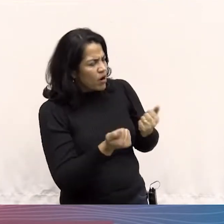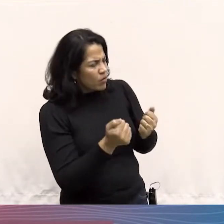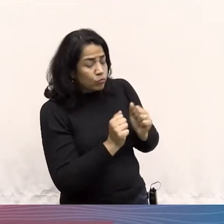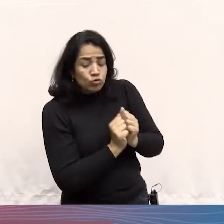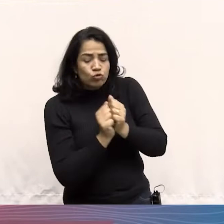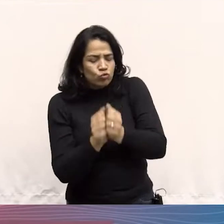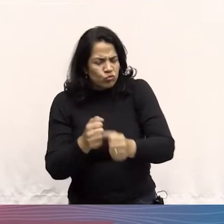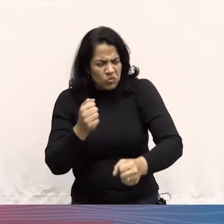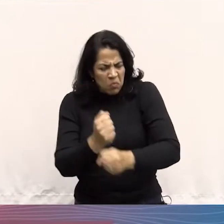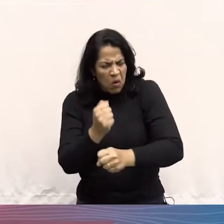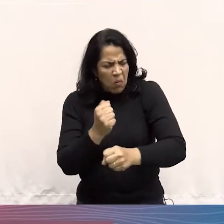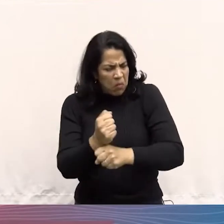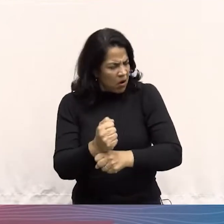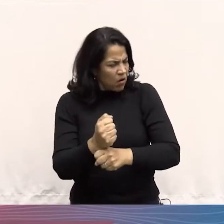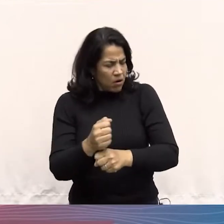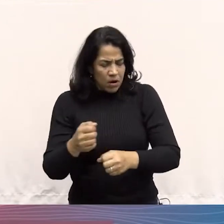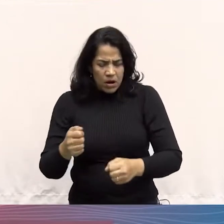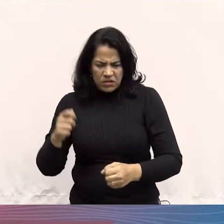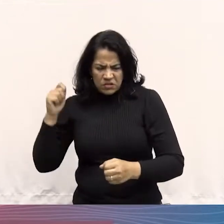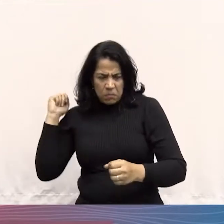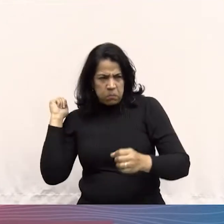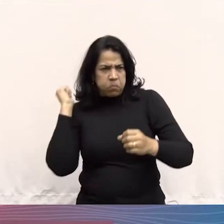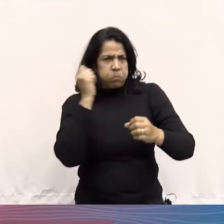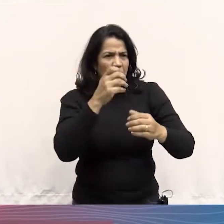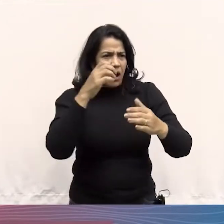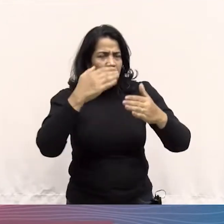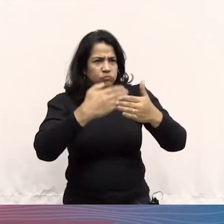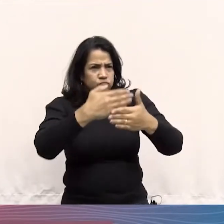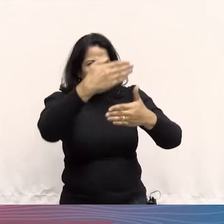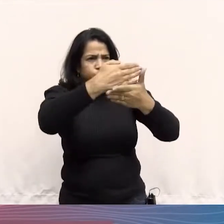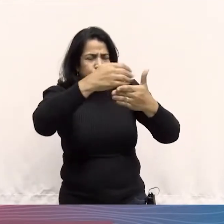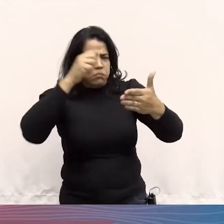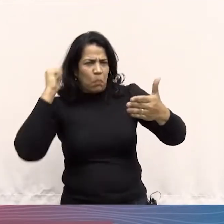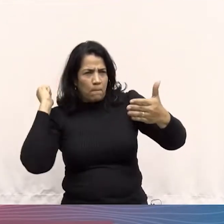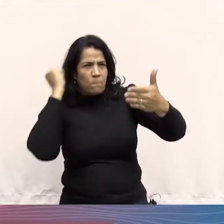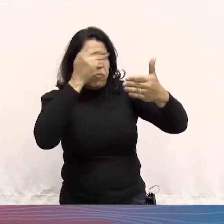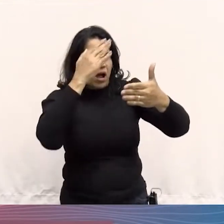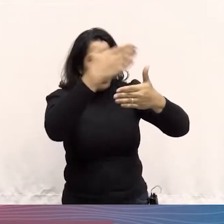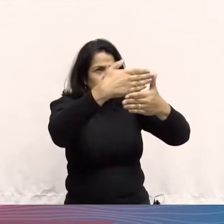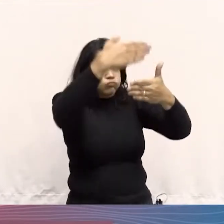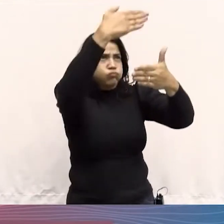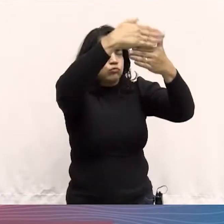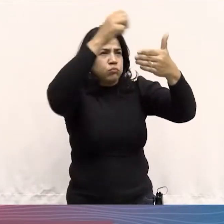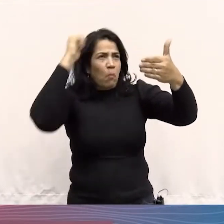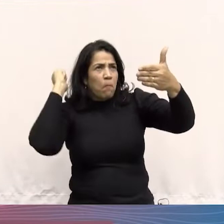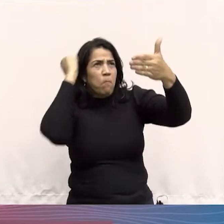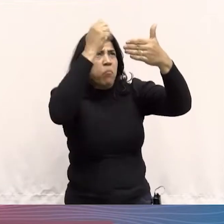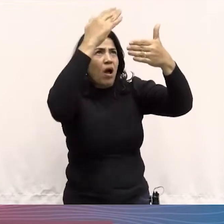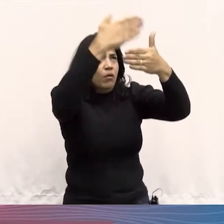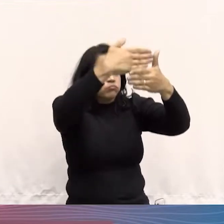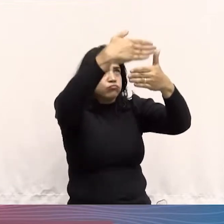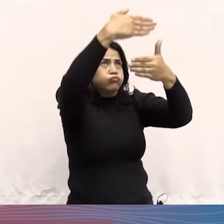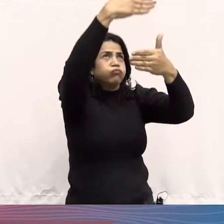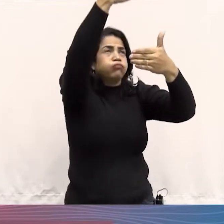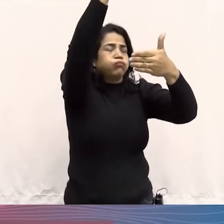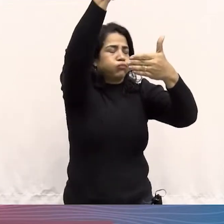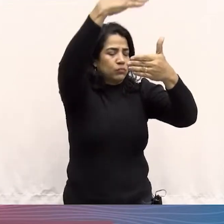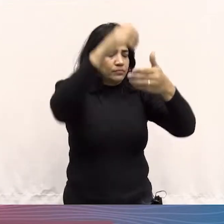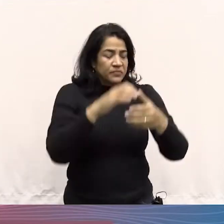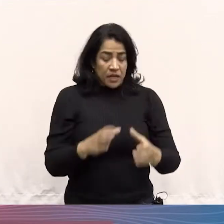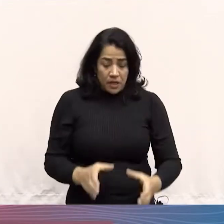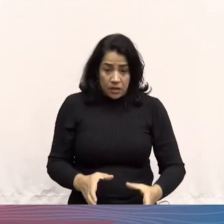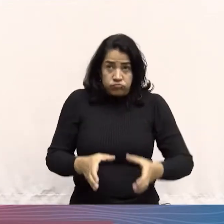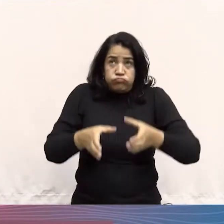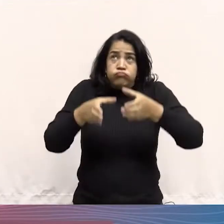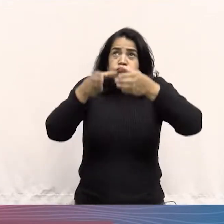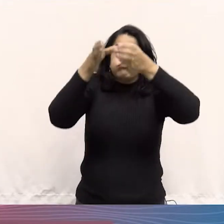torre cuja tope chegue até os céus, e pasmem, tornemos célebre o